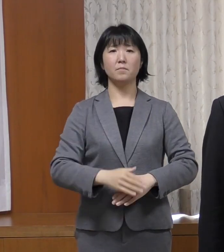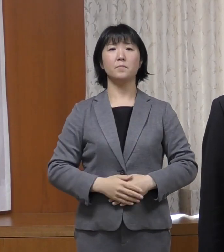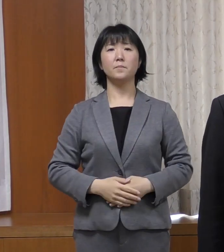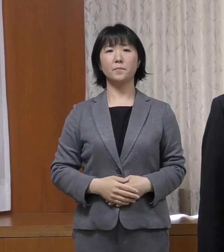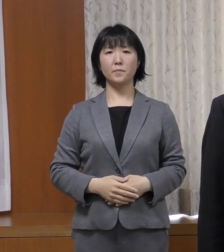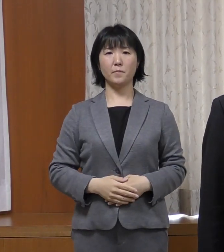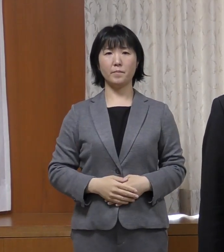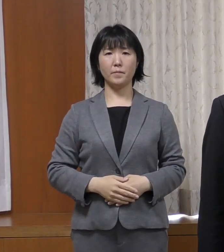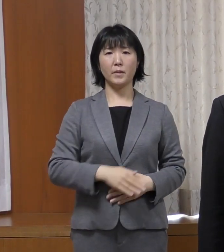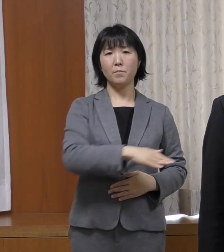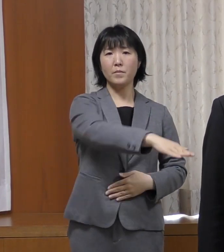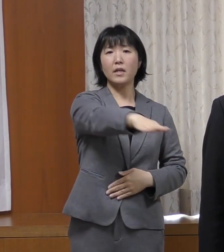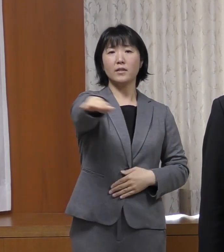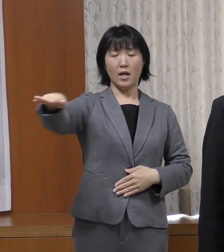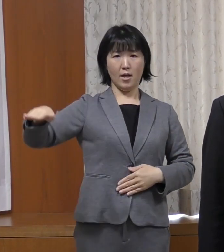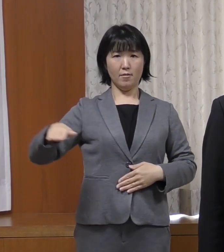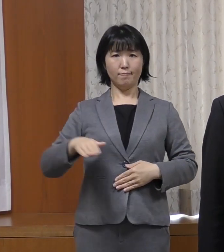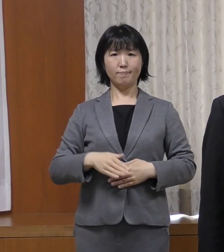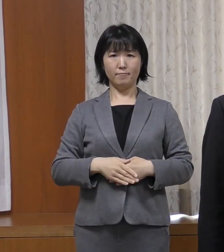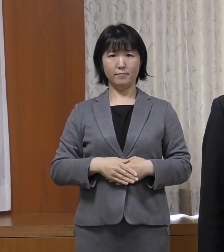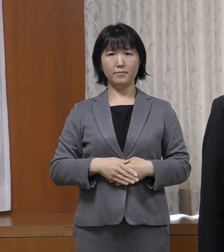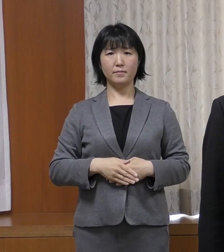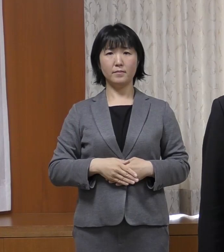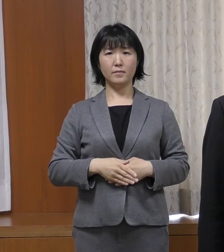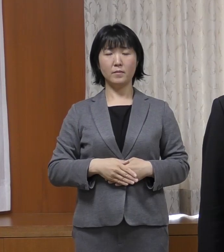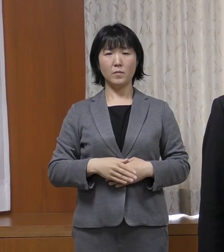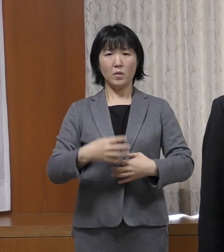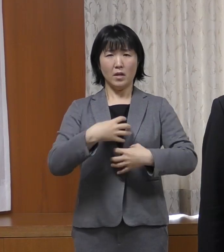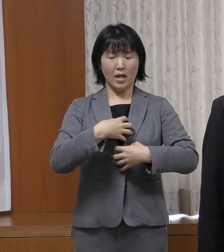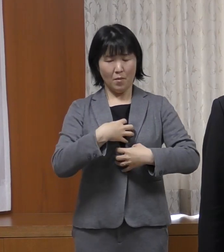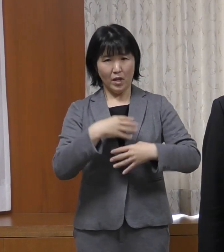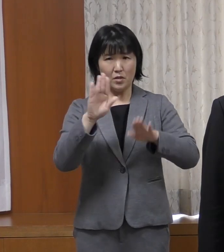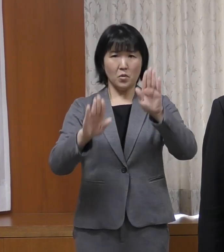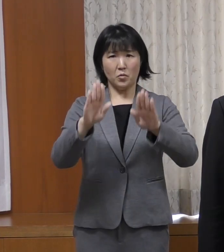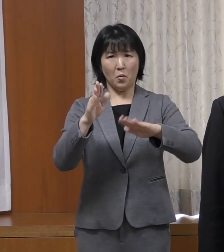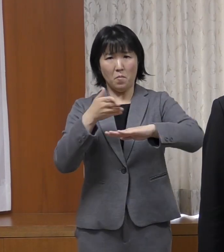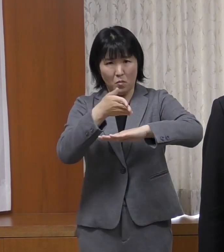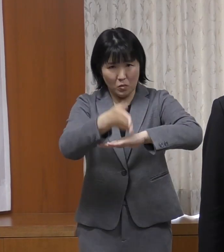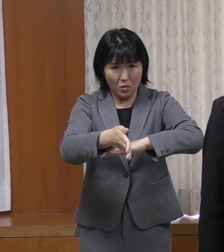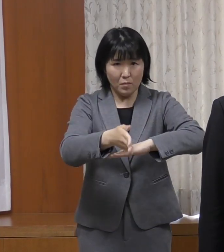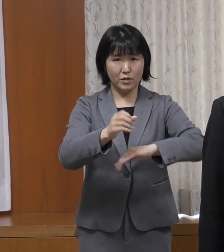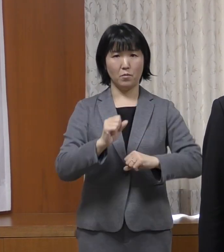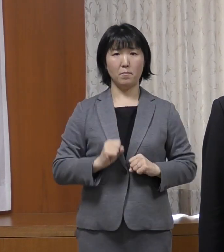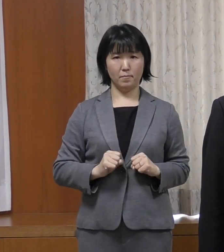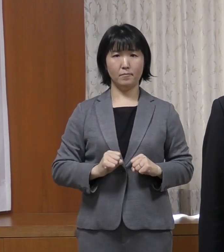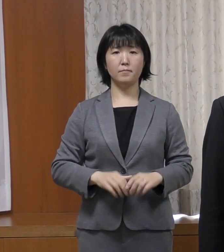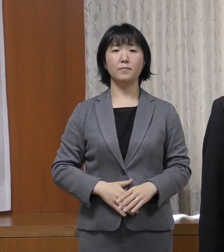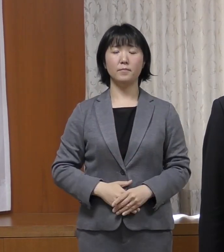市民一丸となってこの危機を乗り越えてまいりましょう。